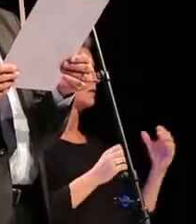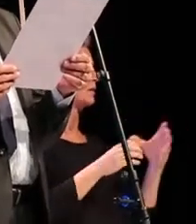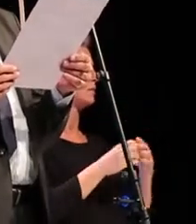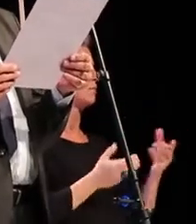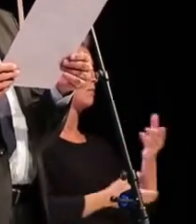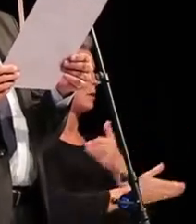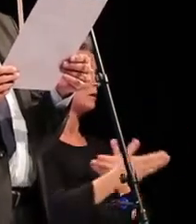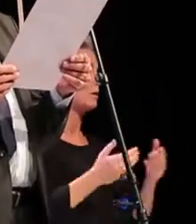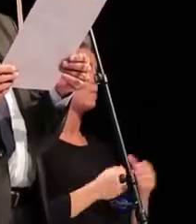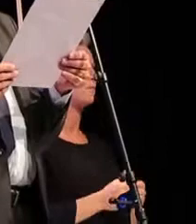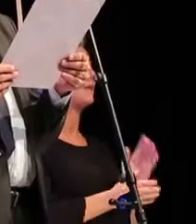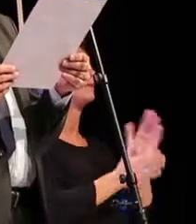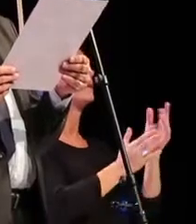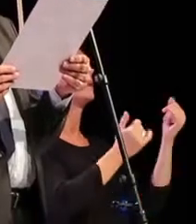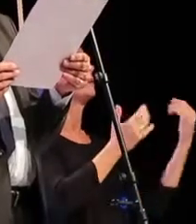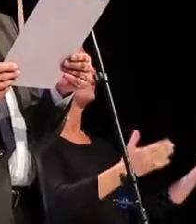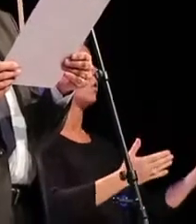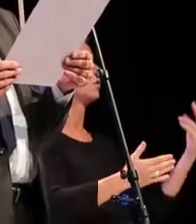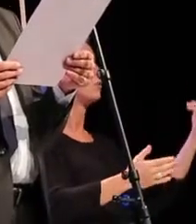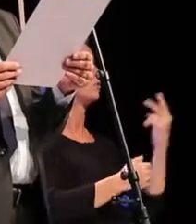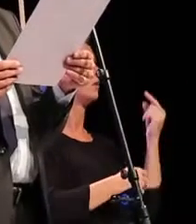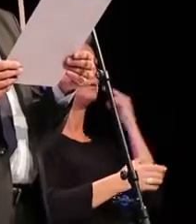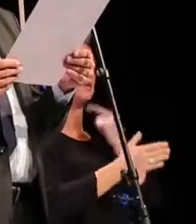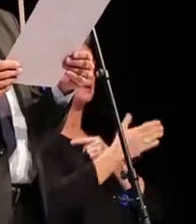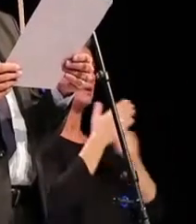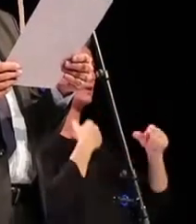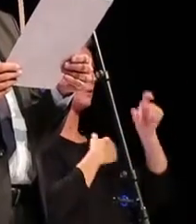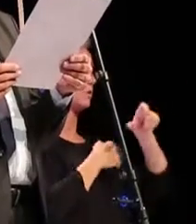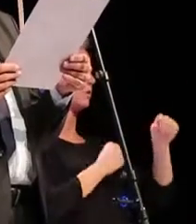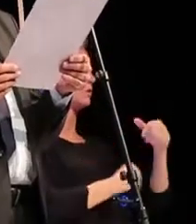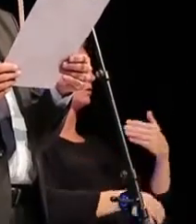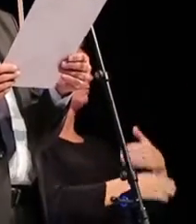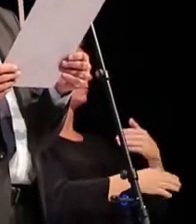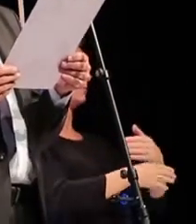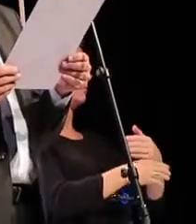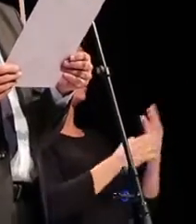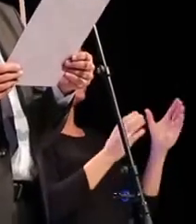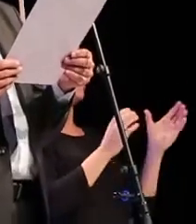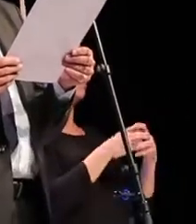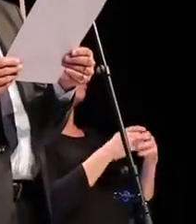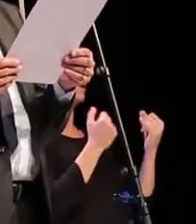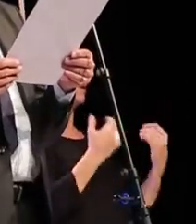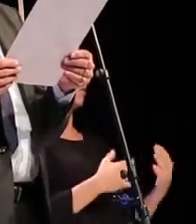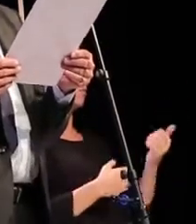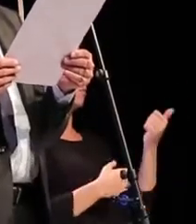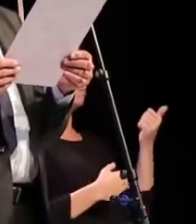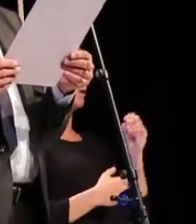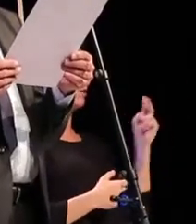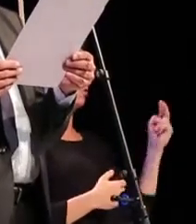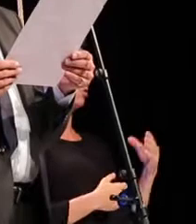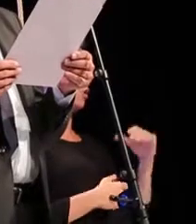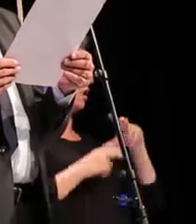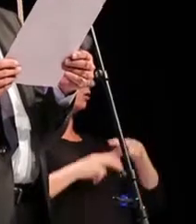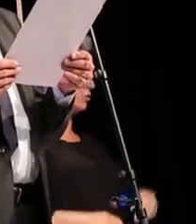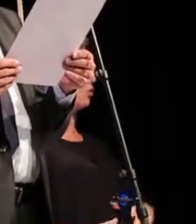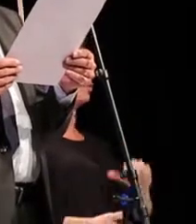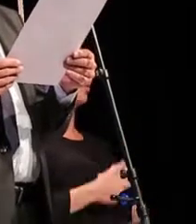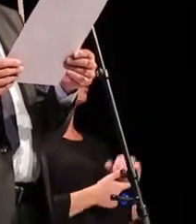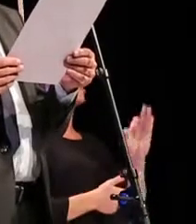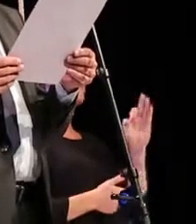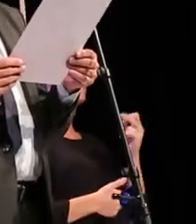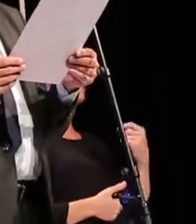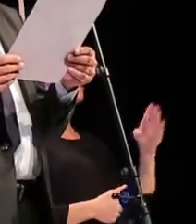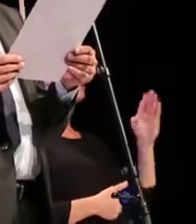av Sveriges främsta musikartister, Bella Andersson och Frida Hyvönen, för första gången tillsammans. Klimathuset bjuder på en mängd